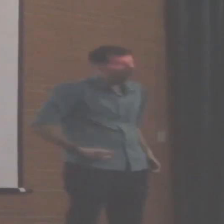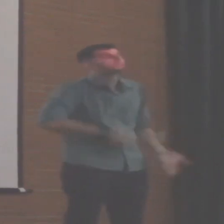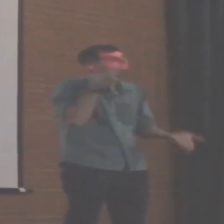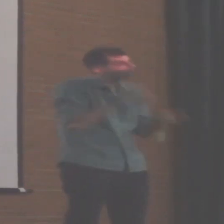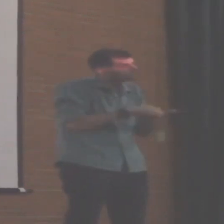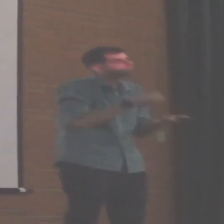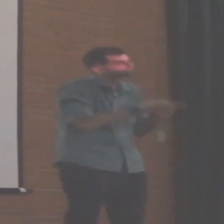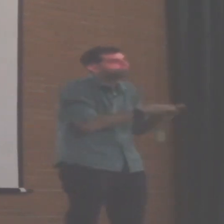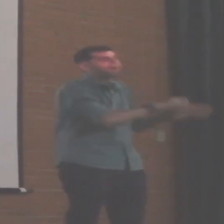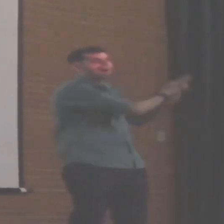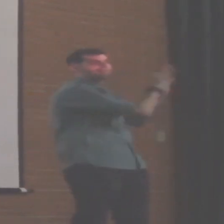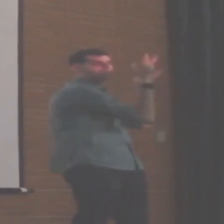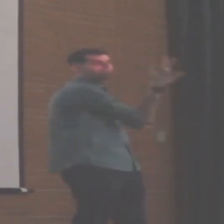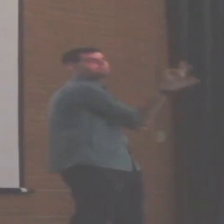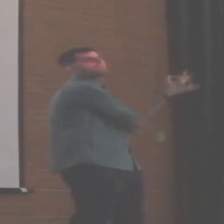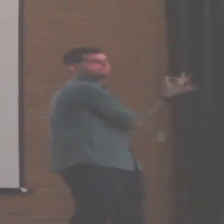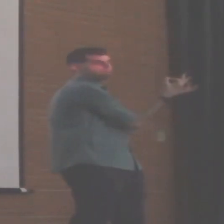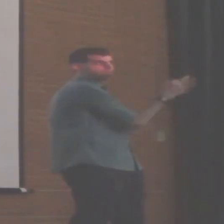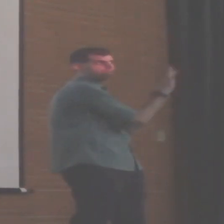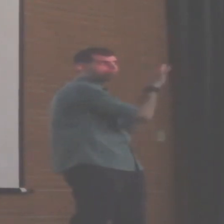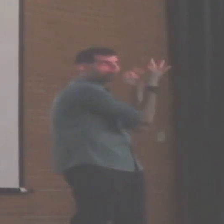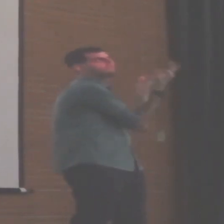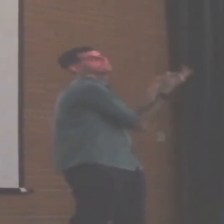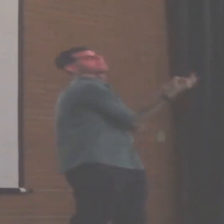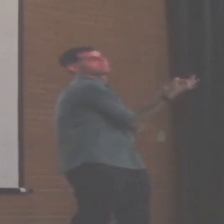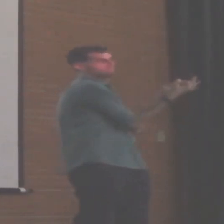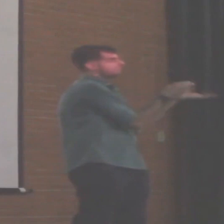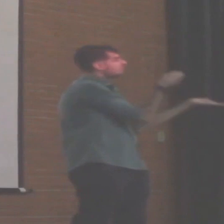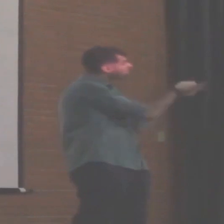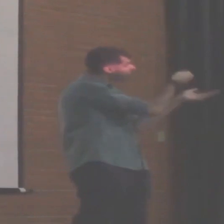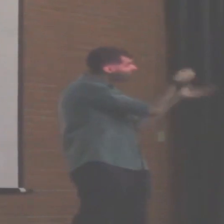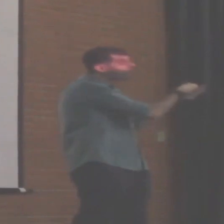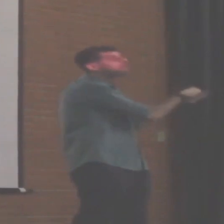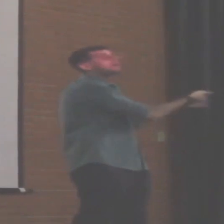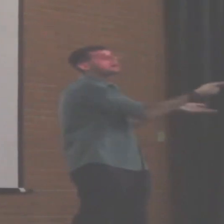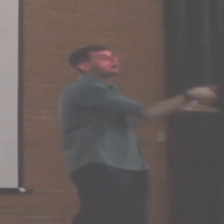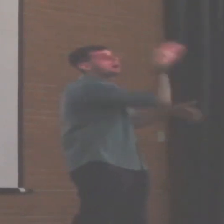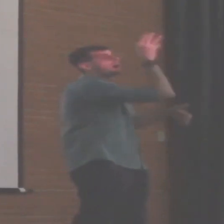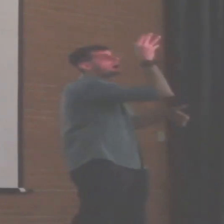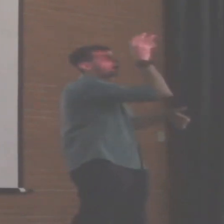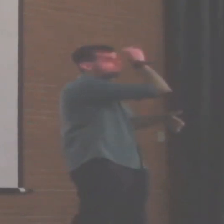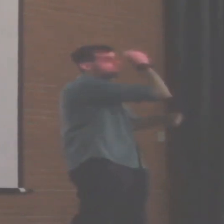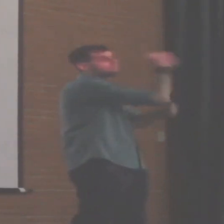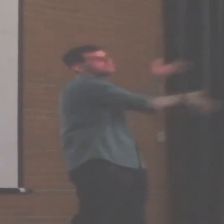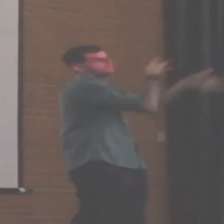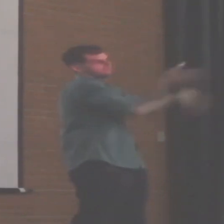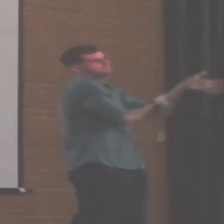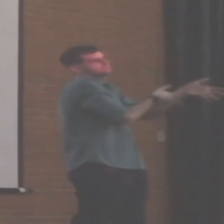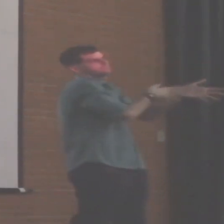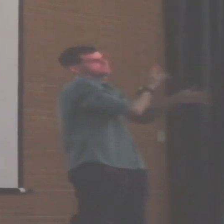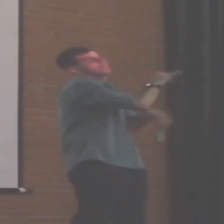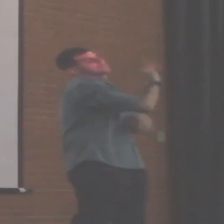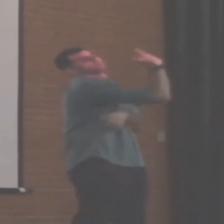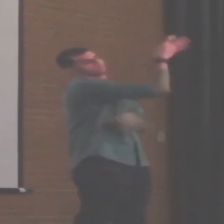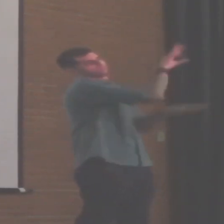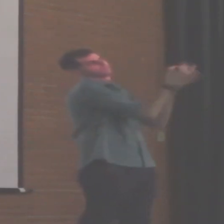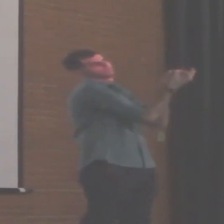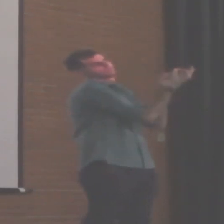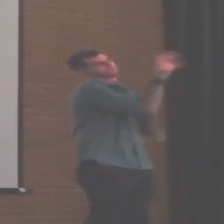questão de que a família pensava de que o filho era obrigado a oralizar, e desde cedo os pais estimulavam os filhos surdos a isso. Mas hoje em